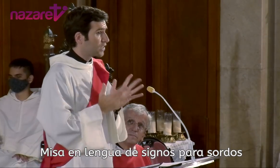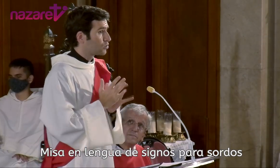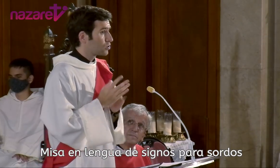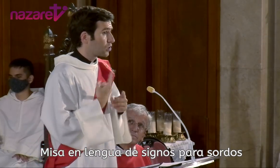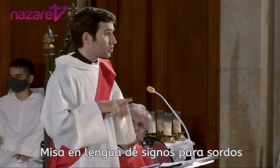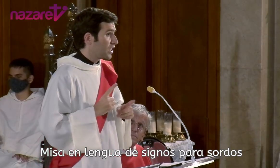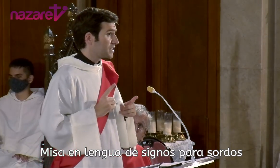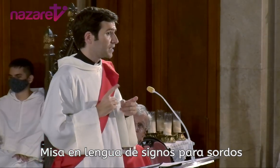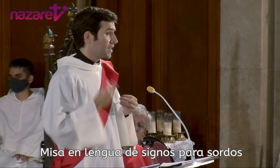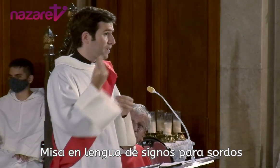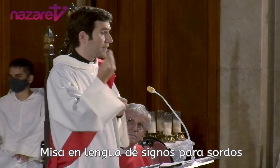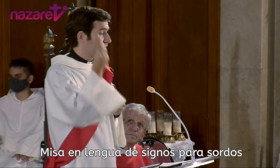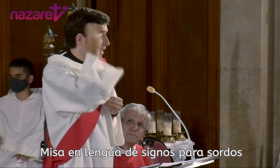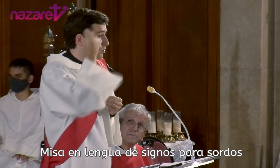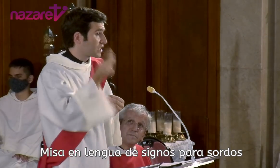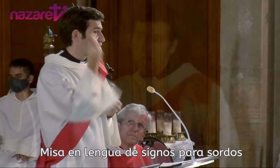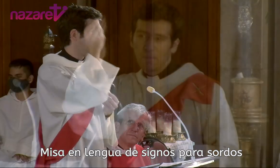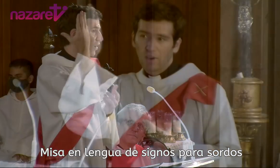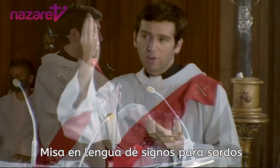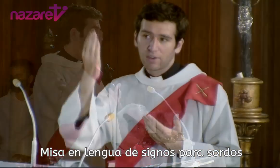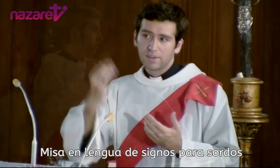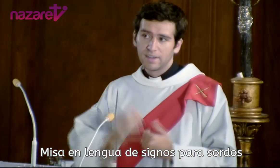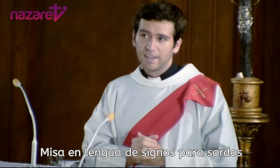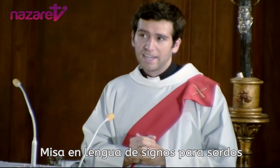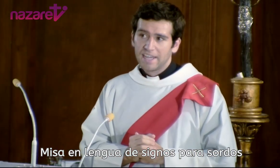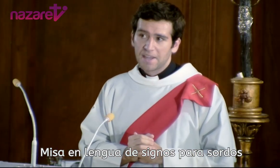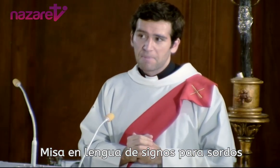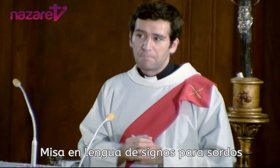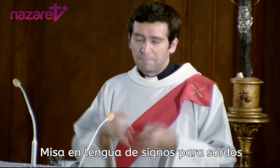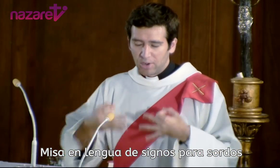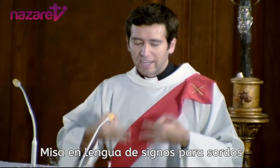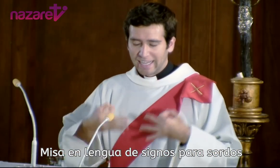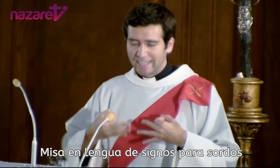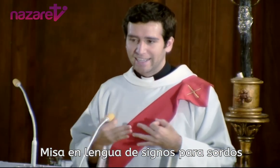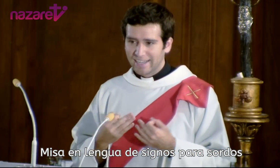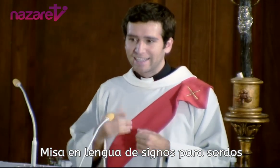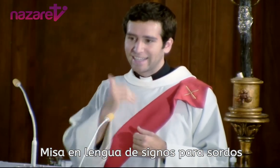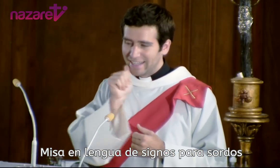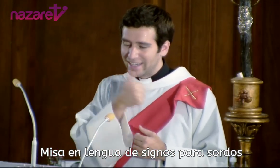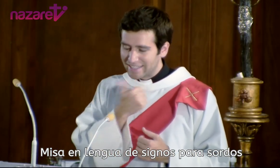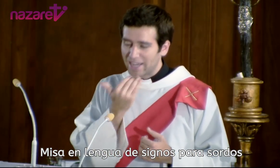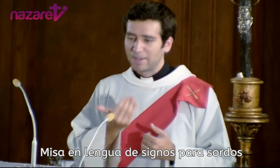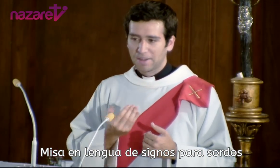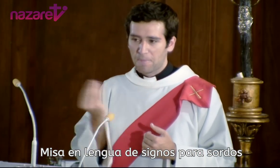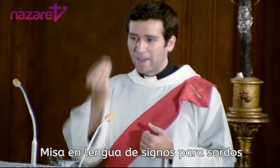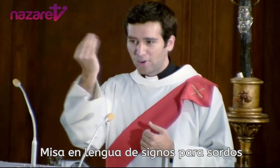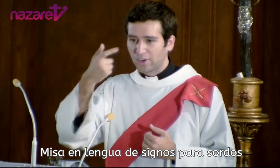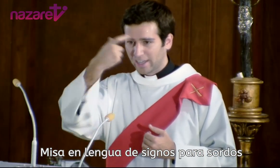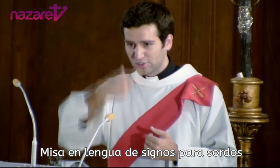Jesús cosas que pensamos que es lo mejor, pero que quien sabe mejor que